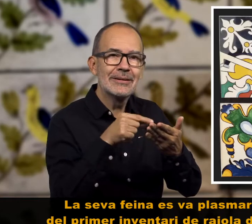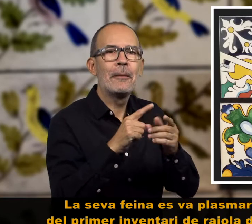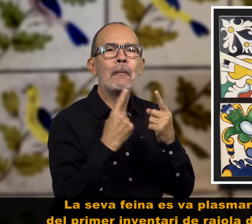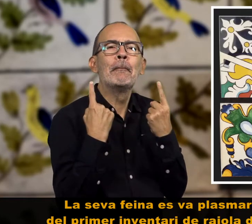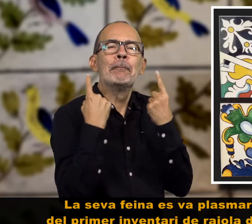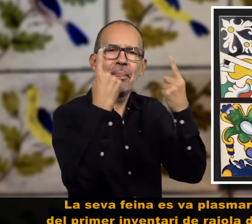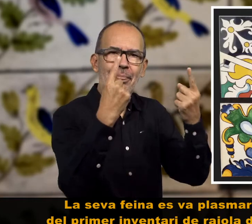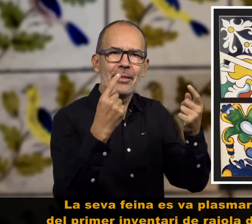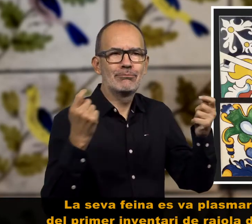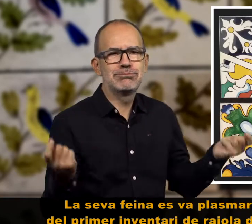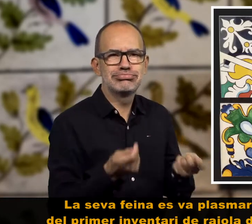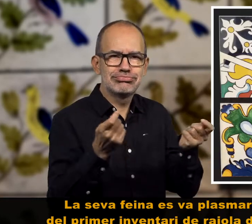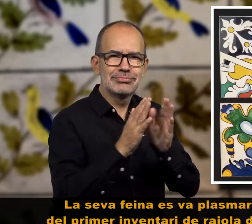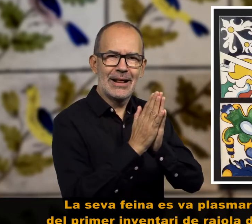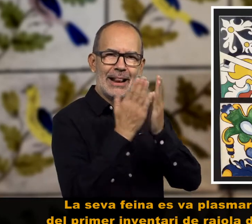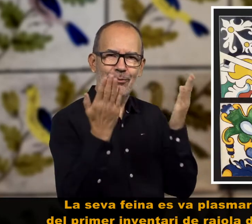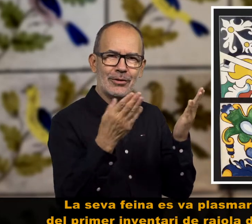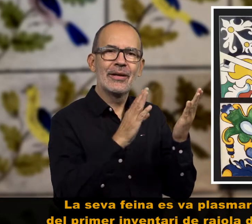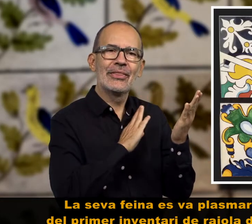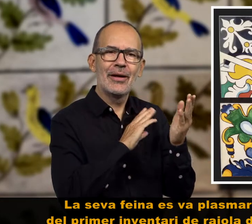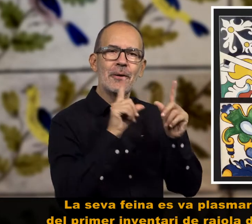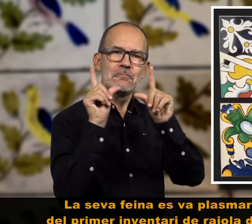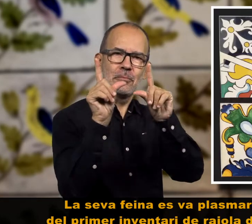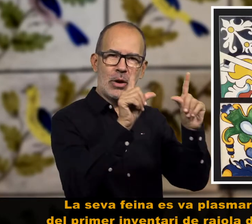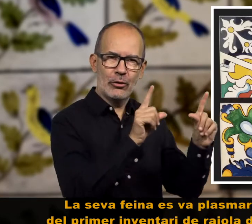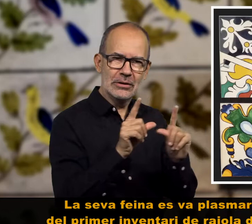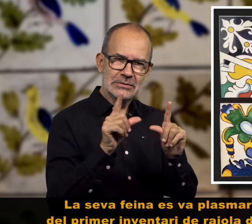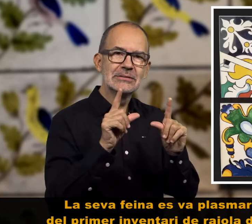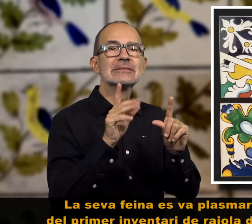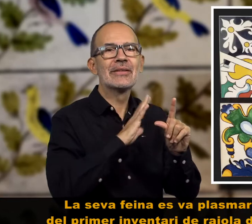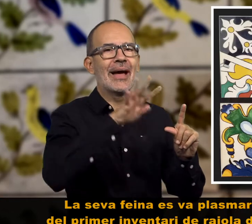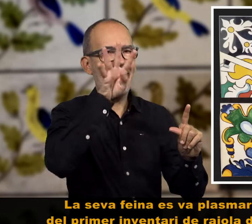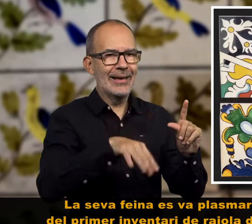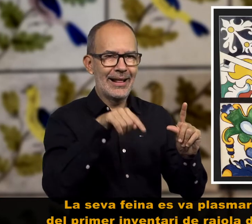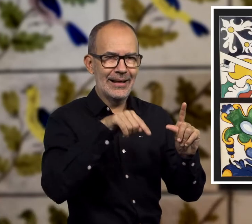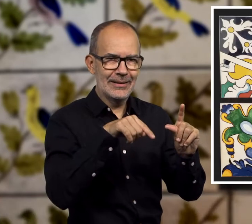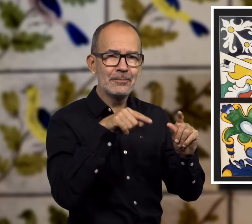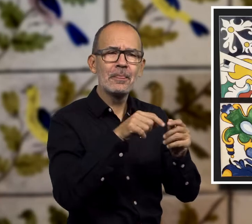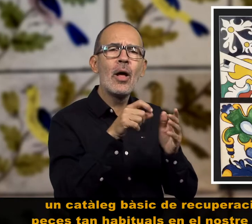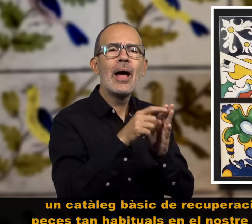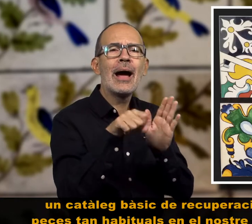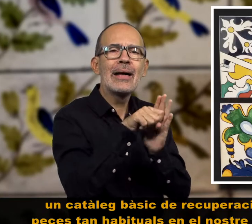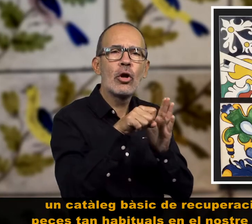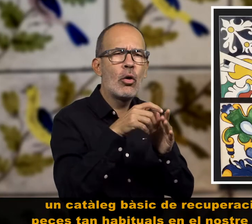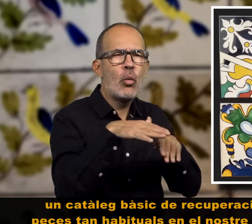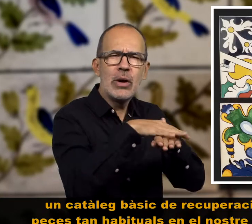La seva feina es va plasmar en la publicació del primer inventari de rajola de mostra catalana, un catàleg bàsic de